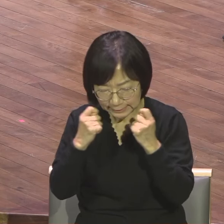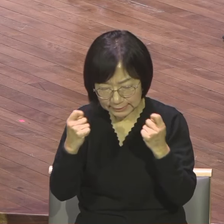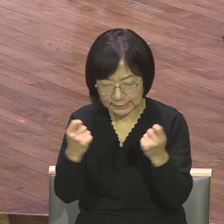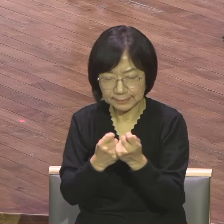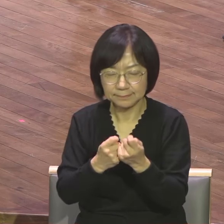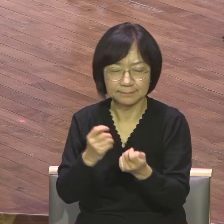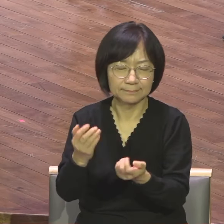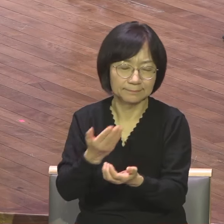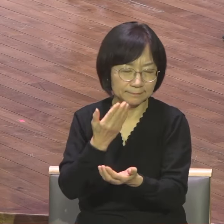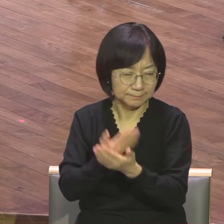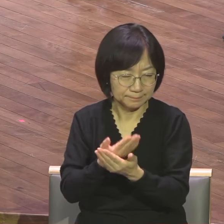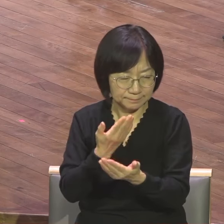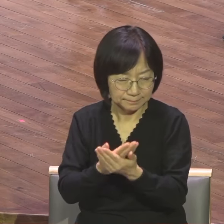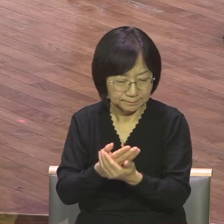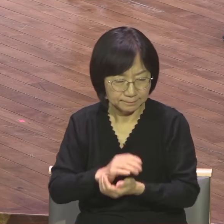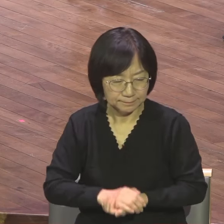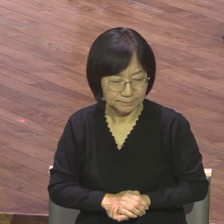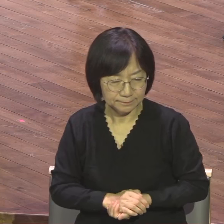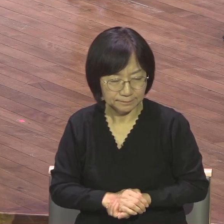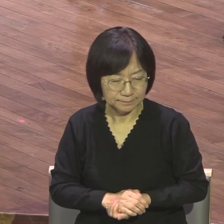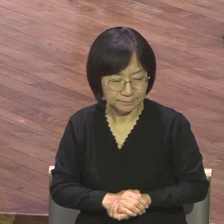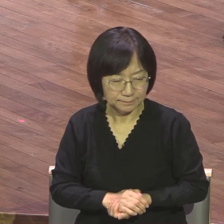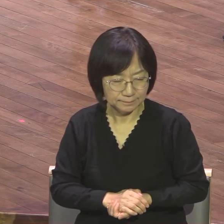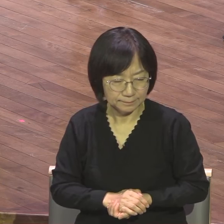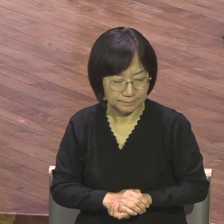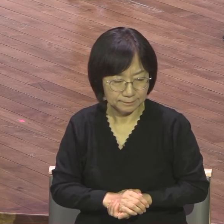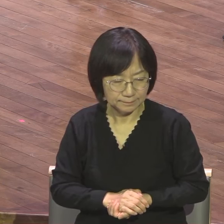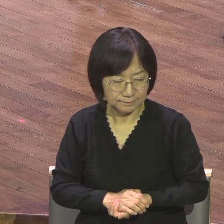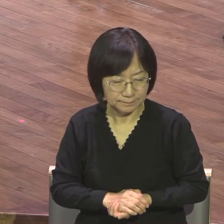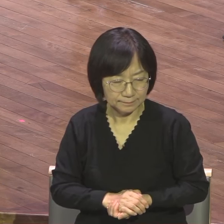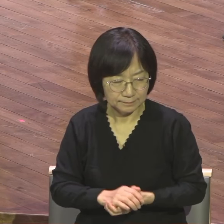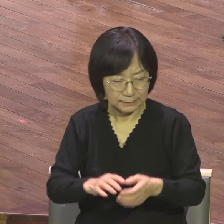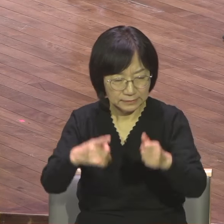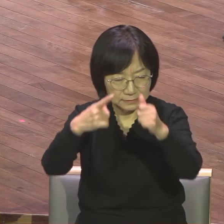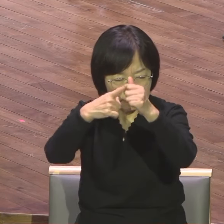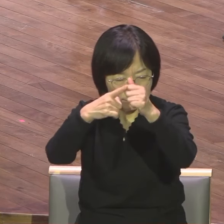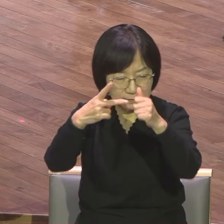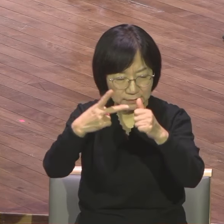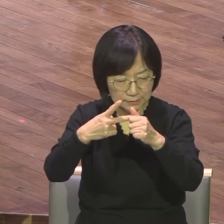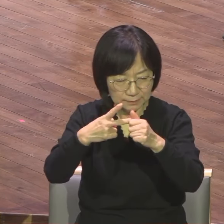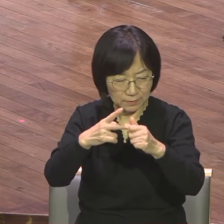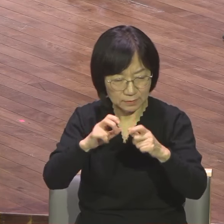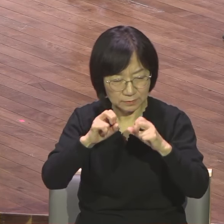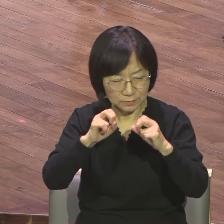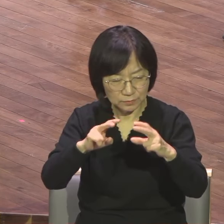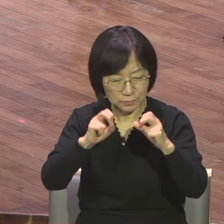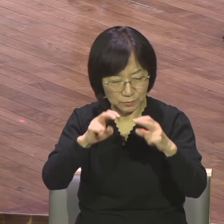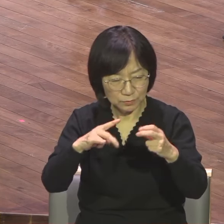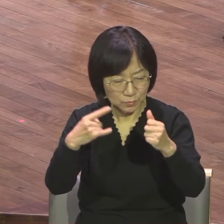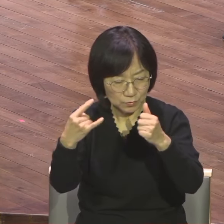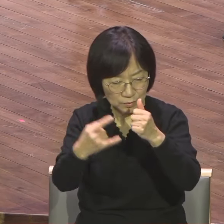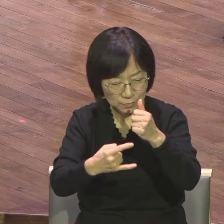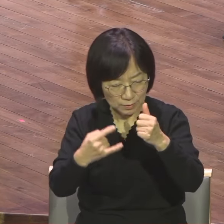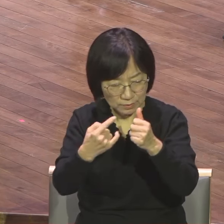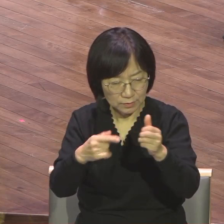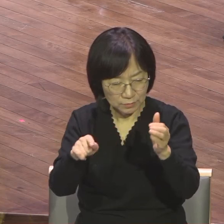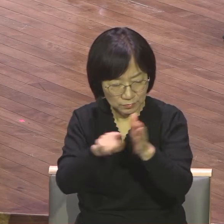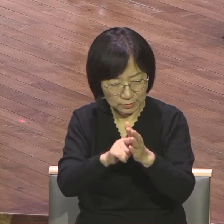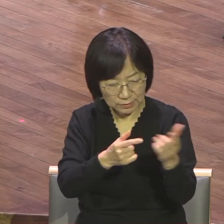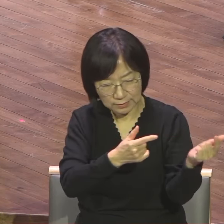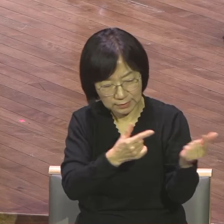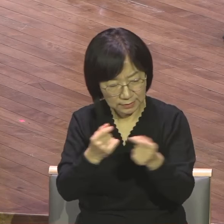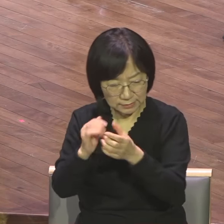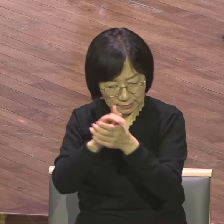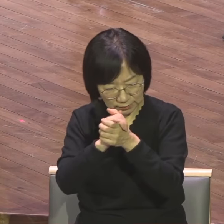넓히는 모든 대륙들 되게 하여 주시옵소서. 이 시간 선교위원회와 대륙팀 원팀을 가지고 함께 기도하며